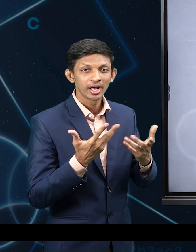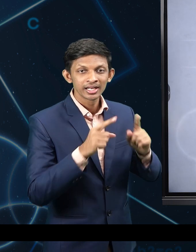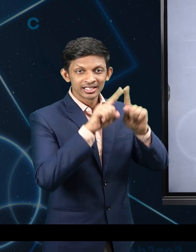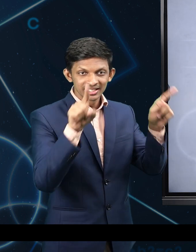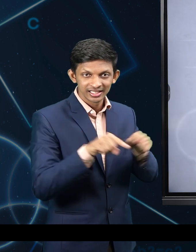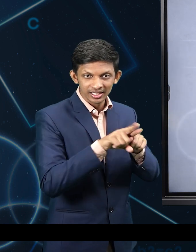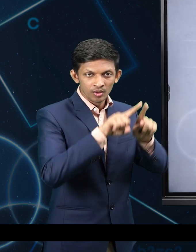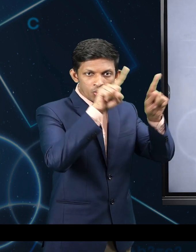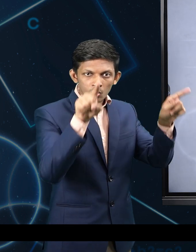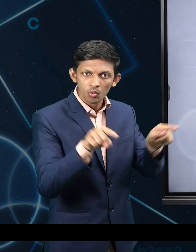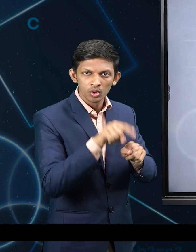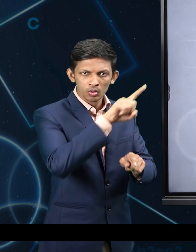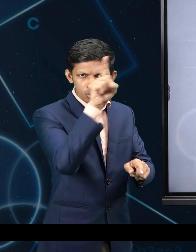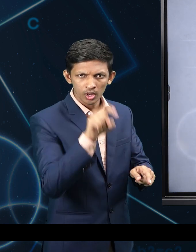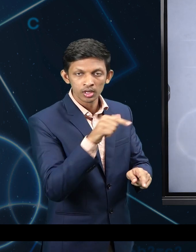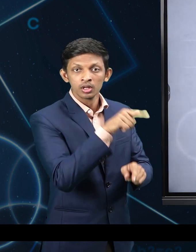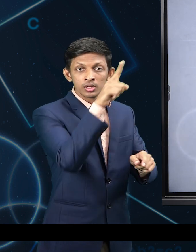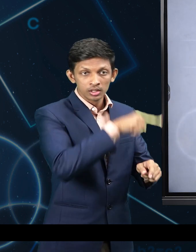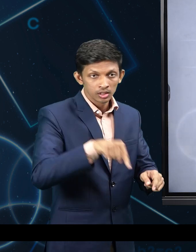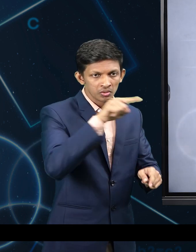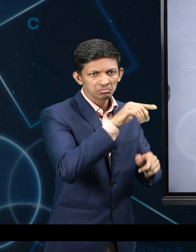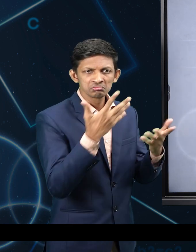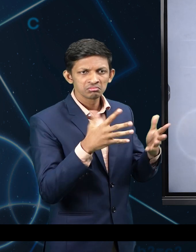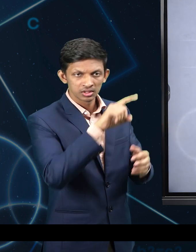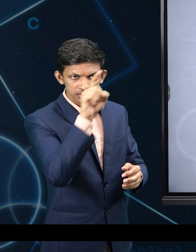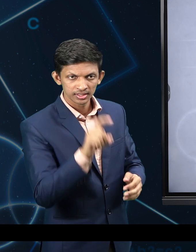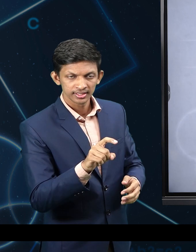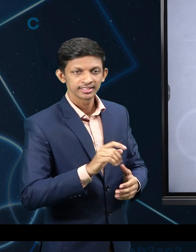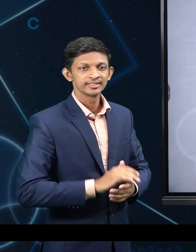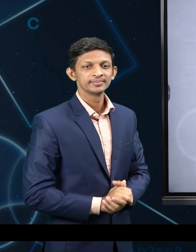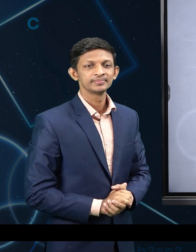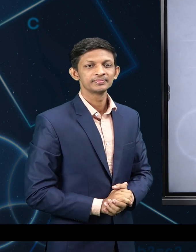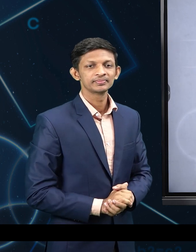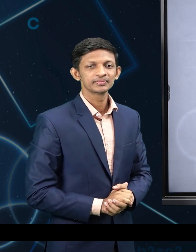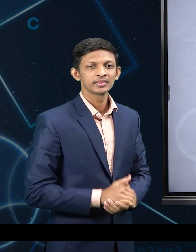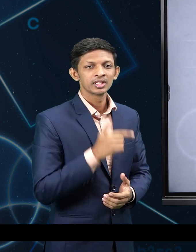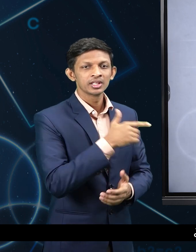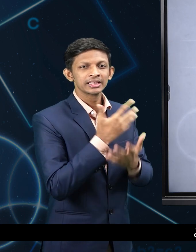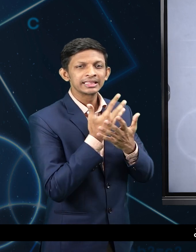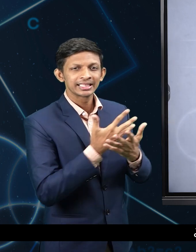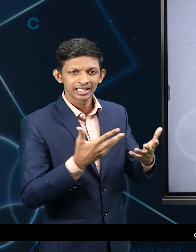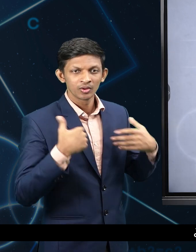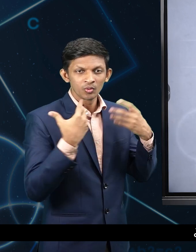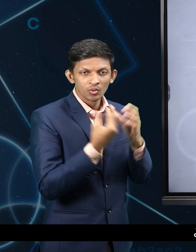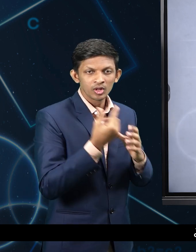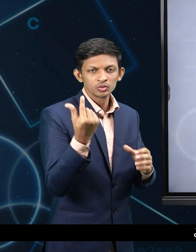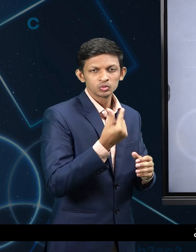చక్రం యొక్క ఆకారం ఏమిటి? సర్కిల్ కాదా? మనం ఉపయోగించే